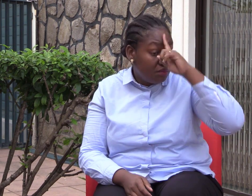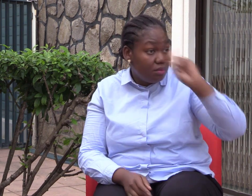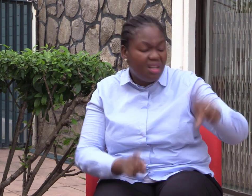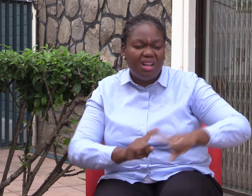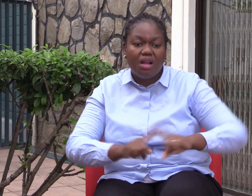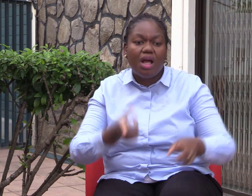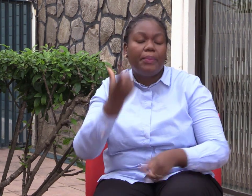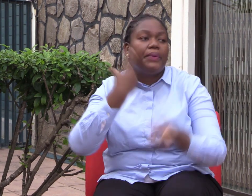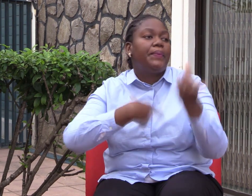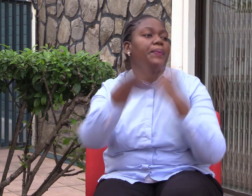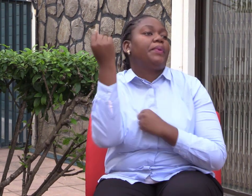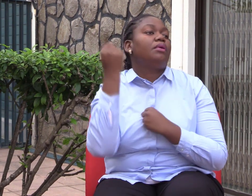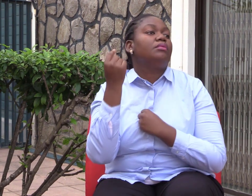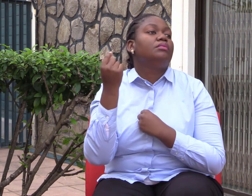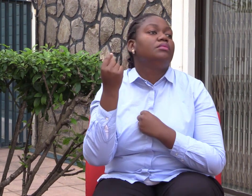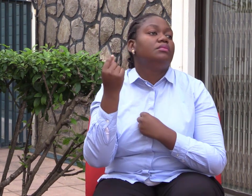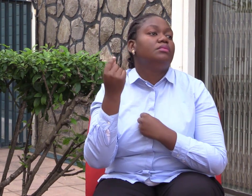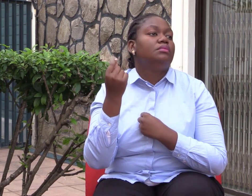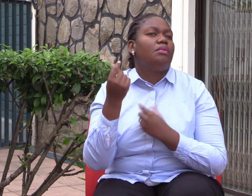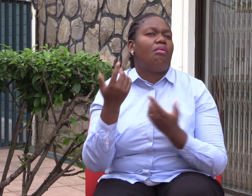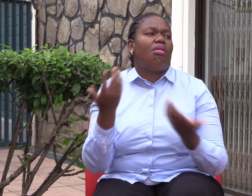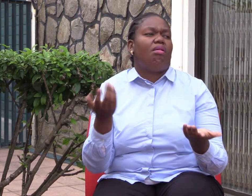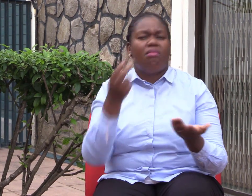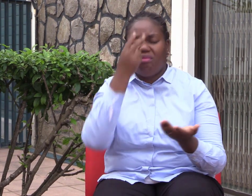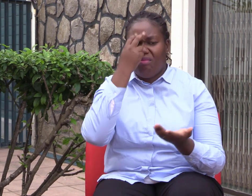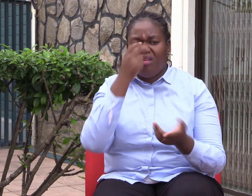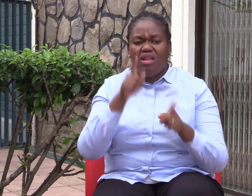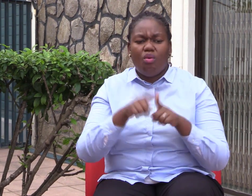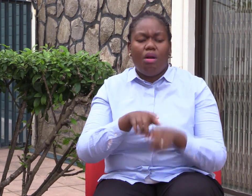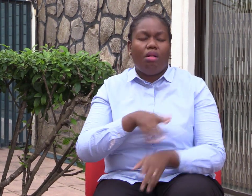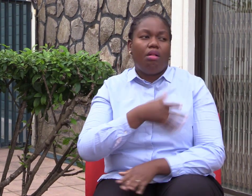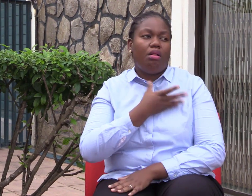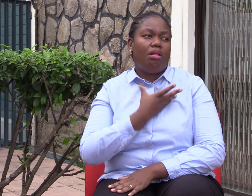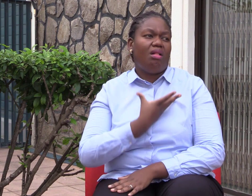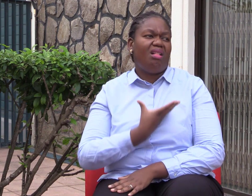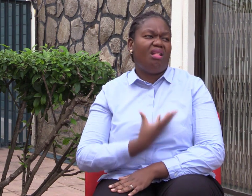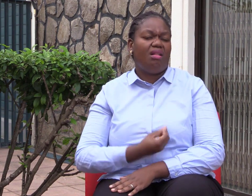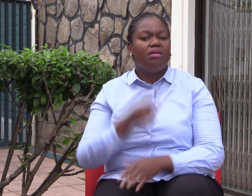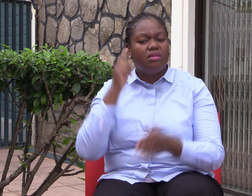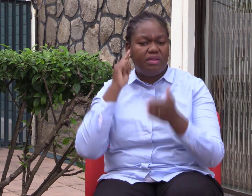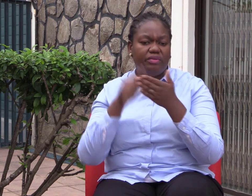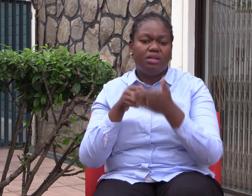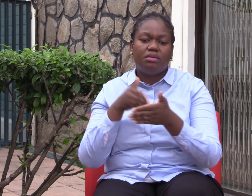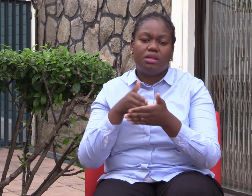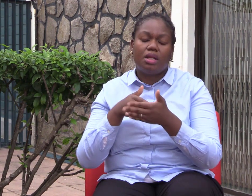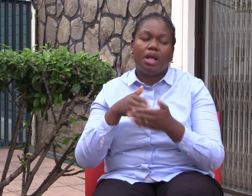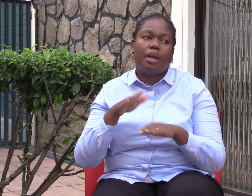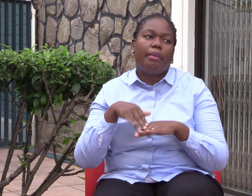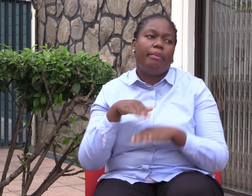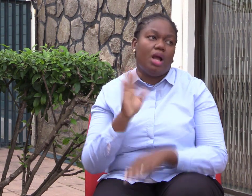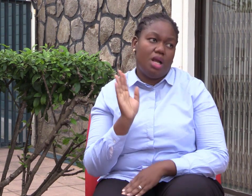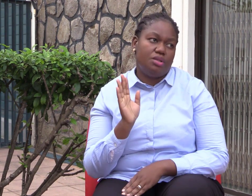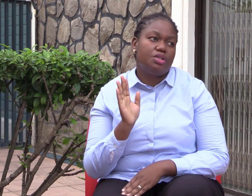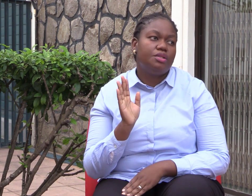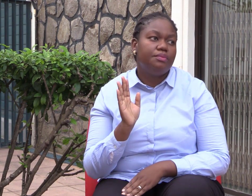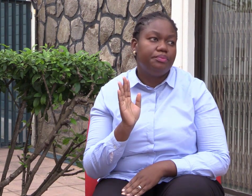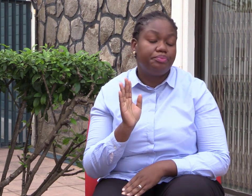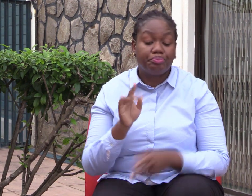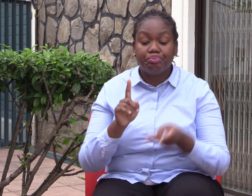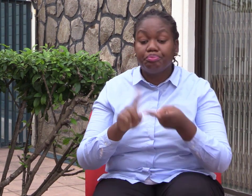apoio. O Chapa chegou, porque não consigo ter o apoio para entrar num Chapa. O Chapa